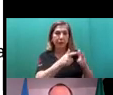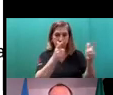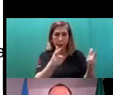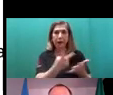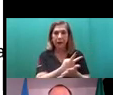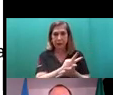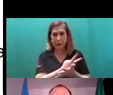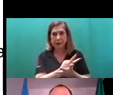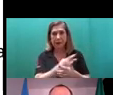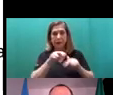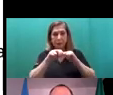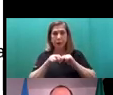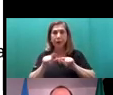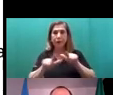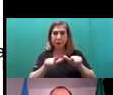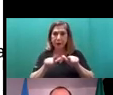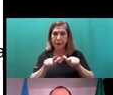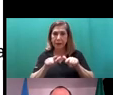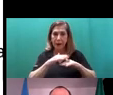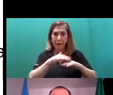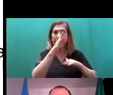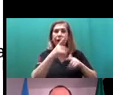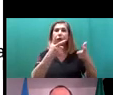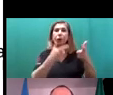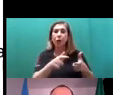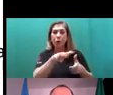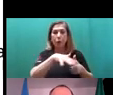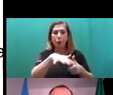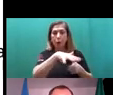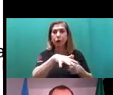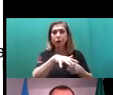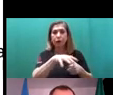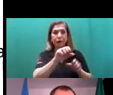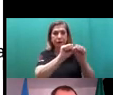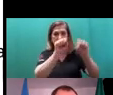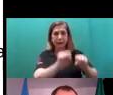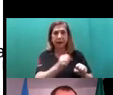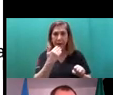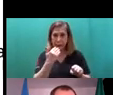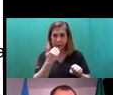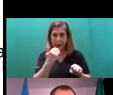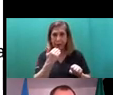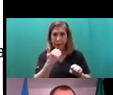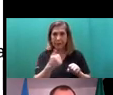que trabalhar muito a gestão local para coordenar os sistemas alimentares e, no caso